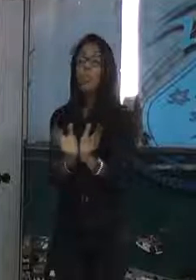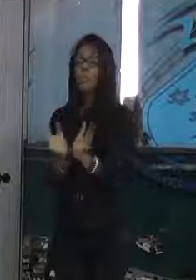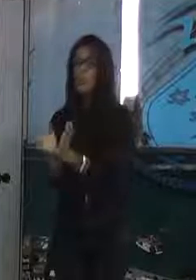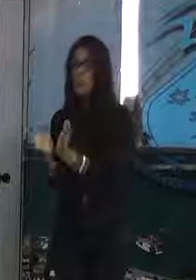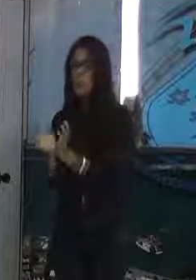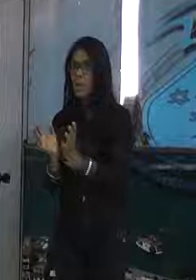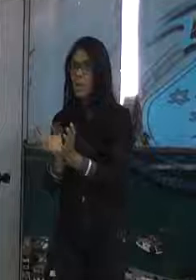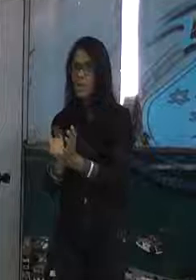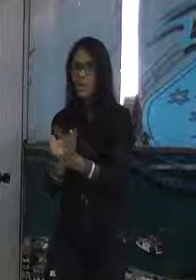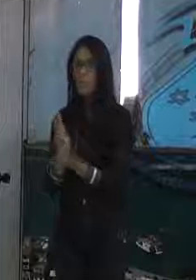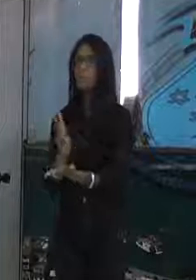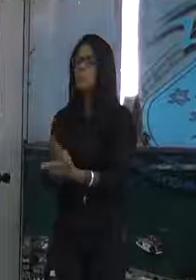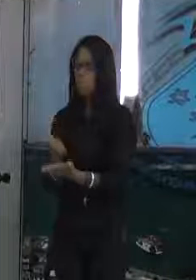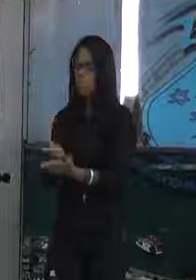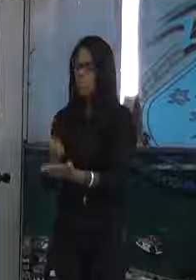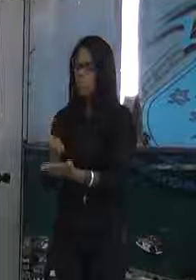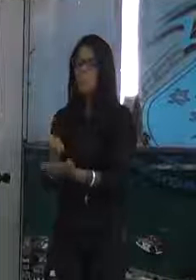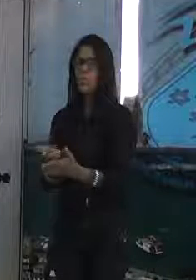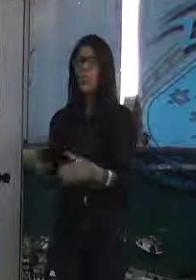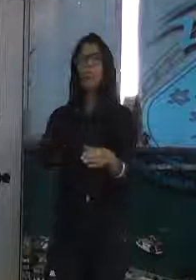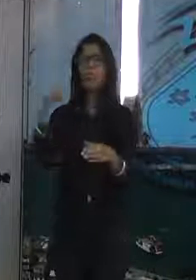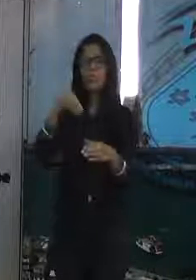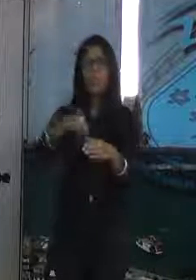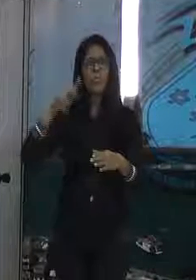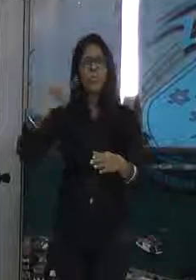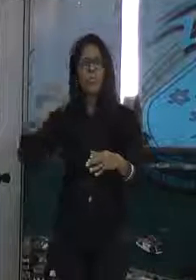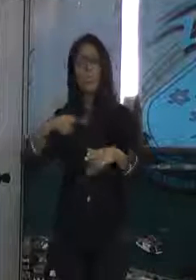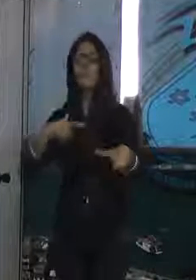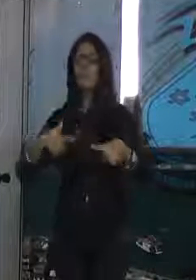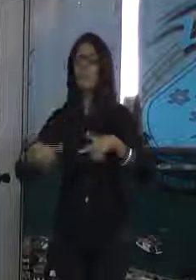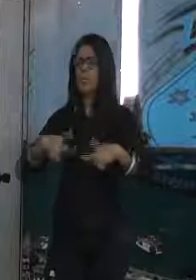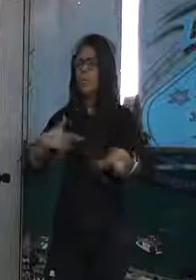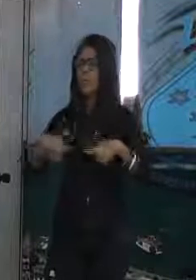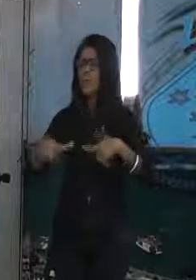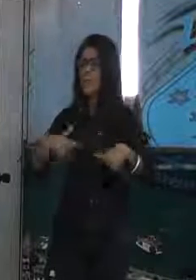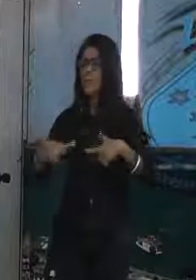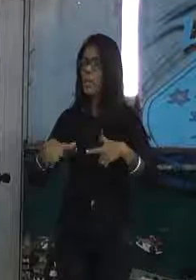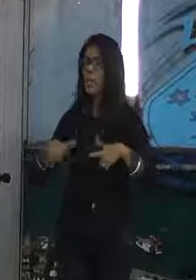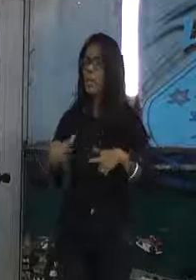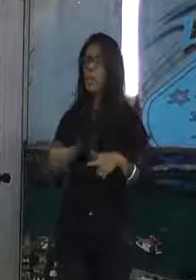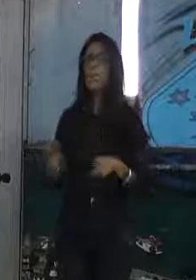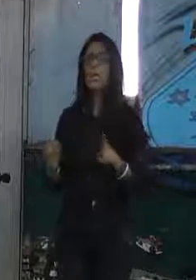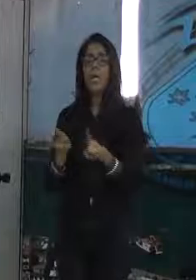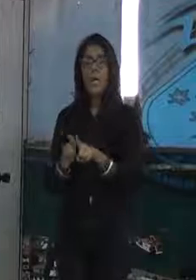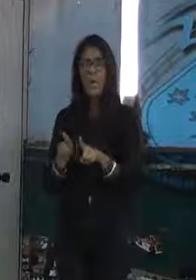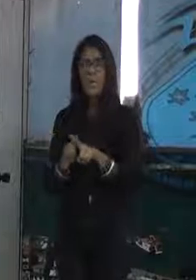Nós, não só aqui no gabinete, mas visitando